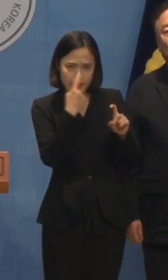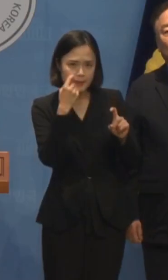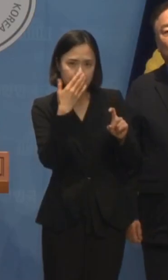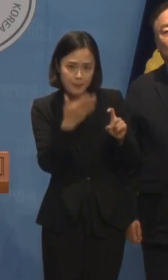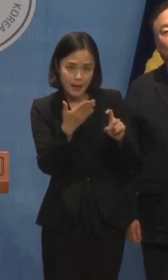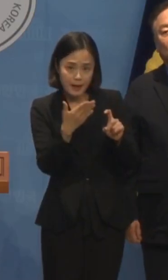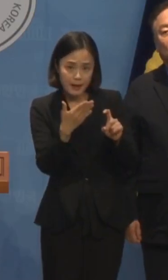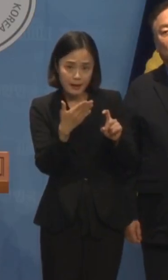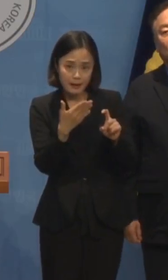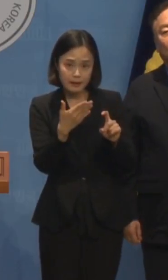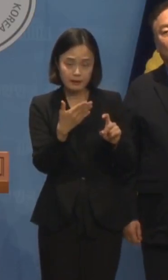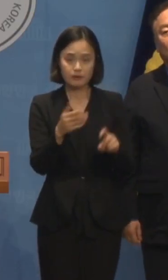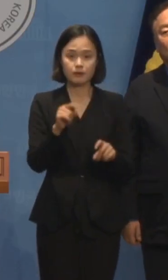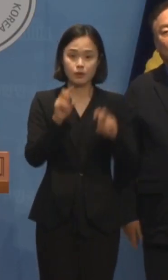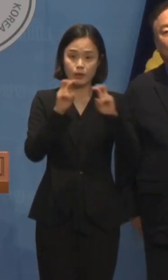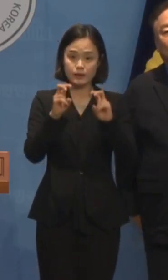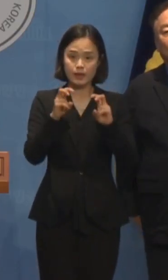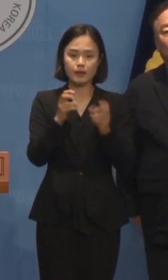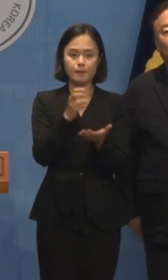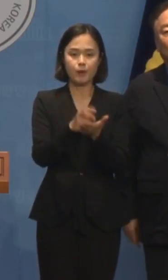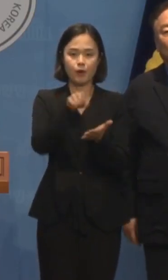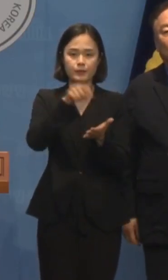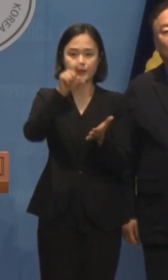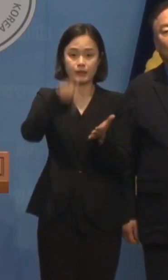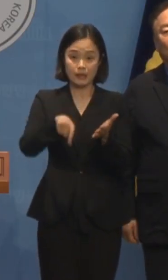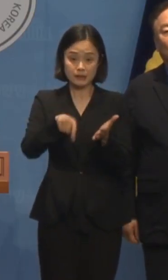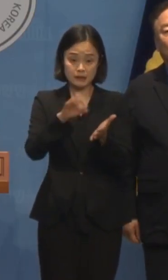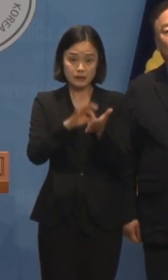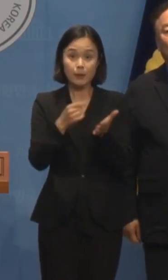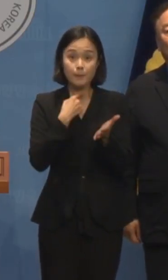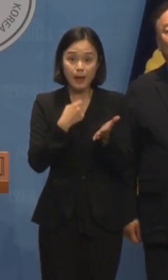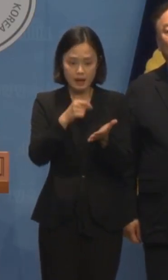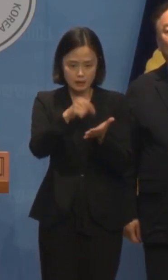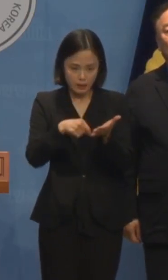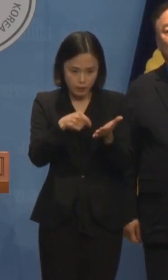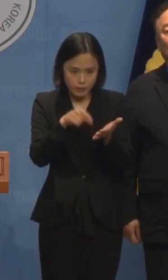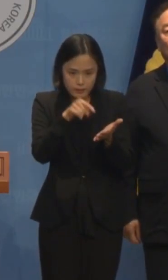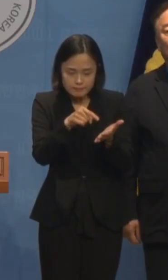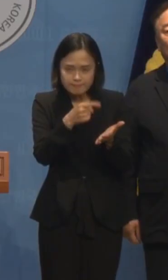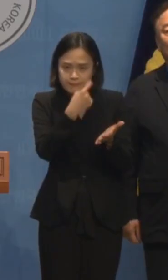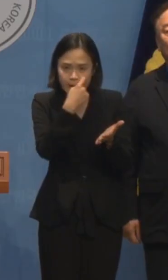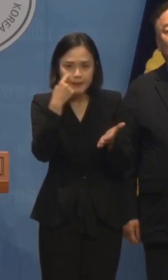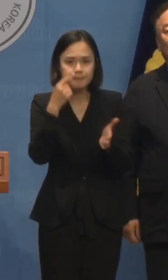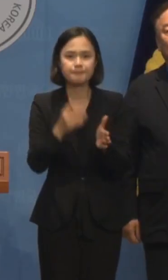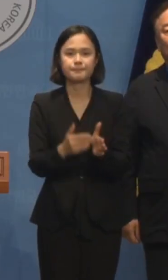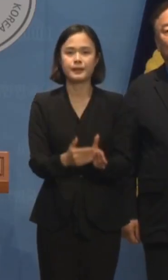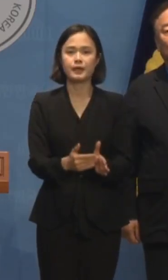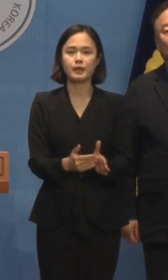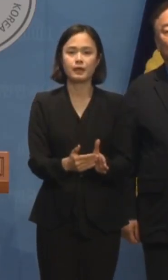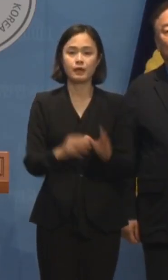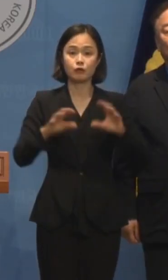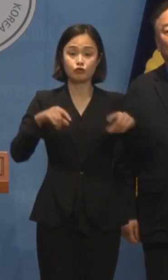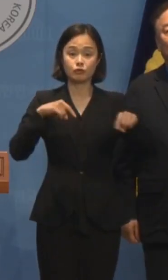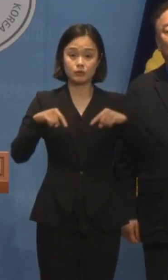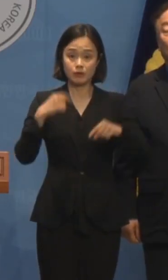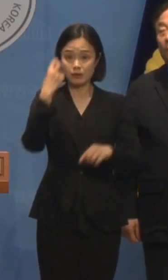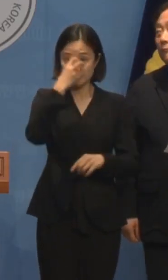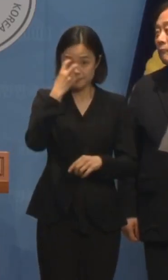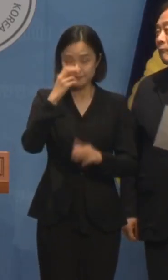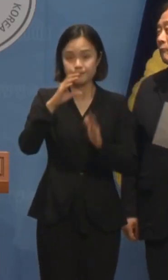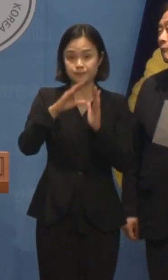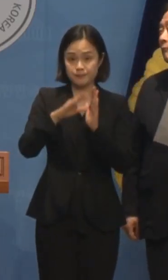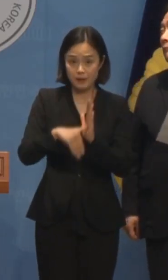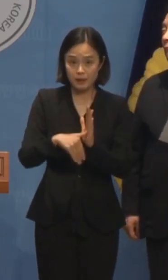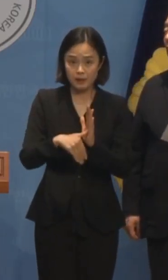내역이 확보가 됐습니다. 더 아울러 이제 국정감사 때